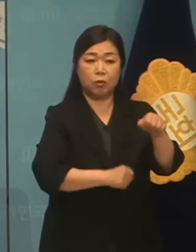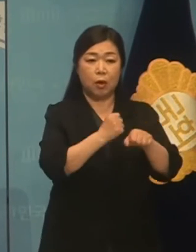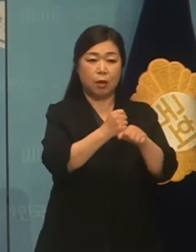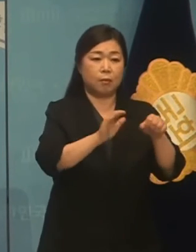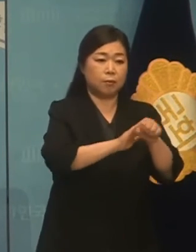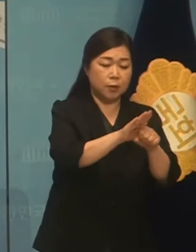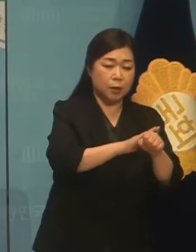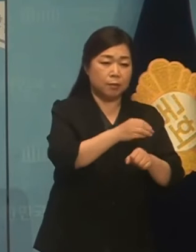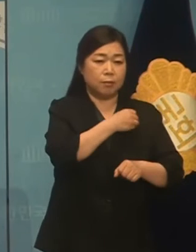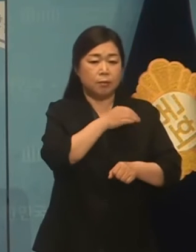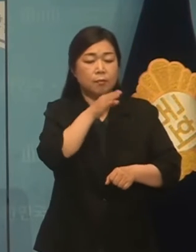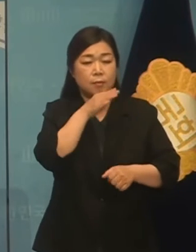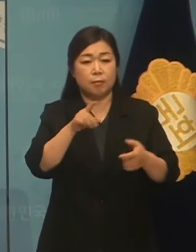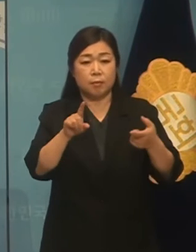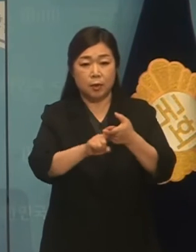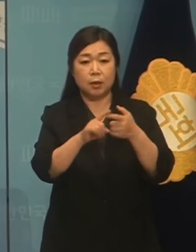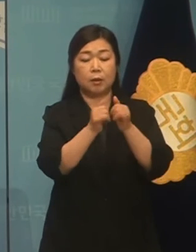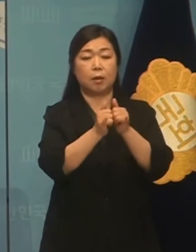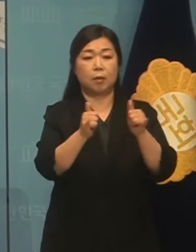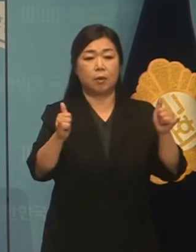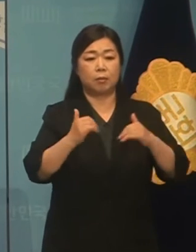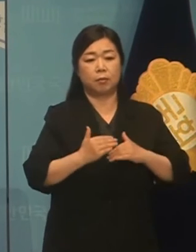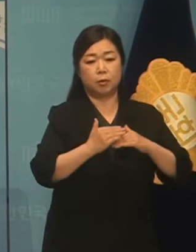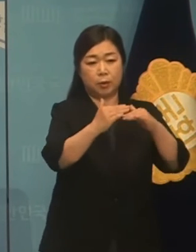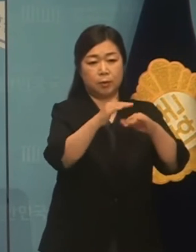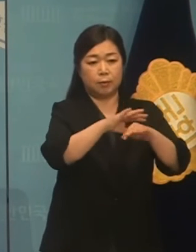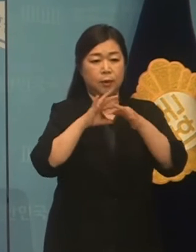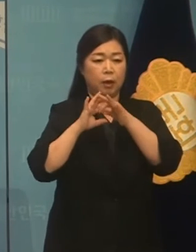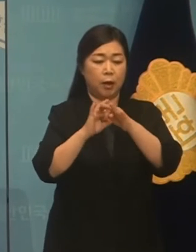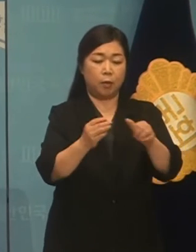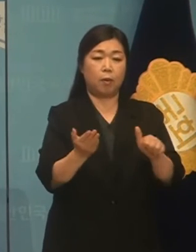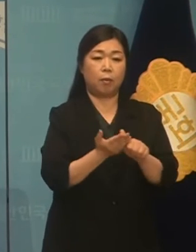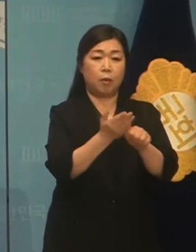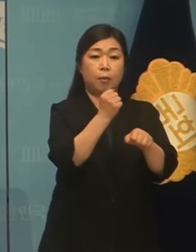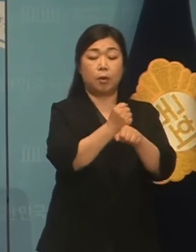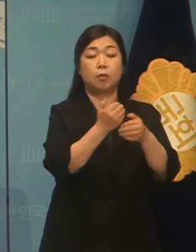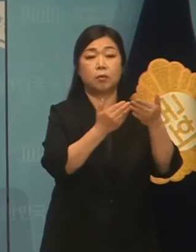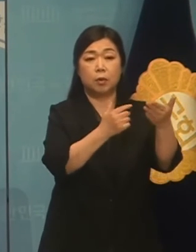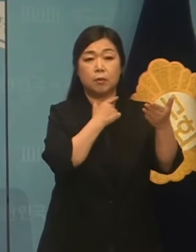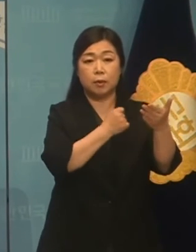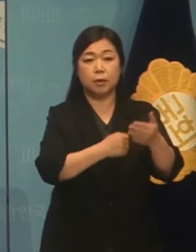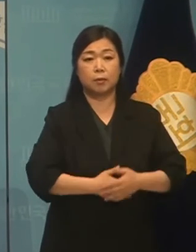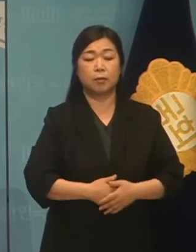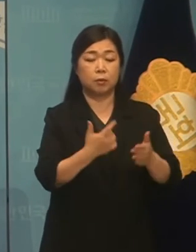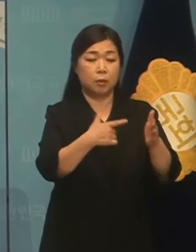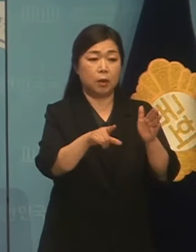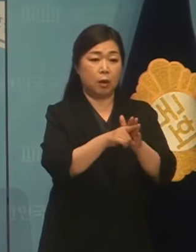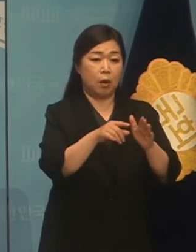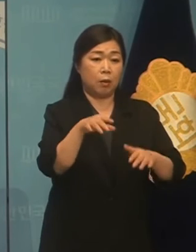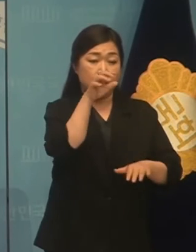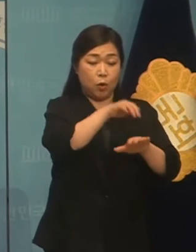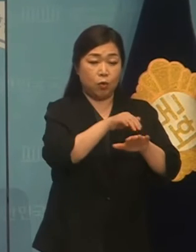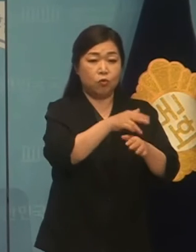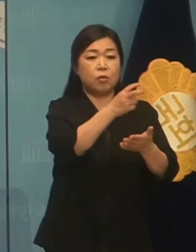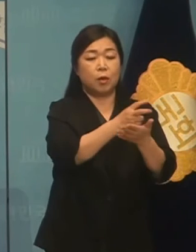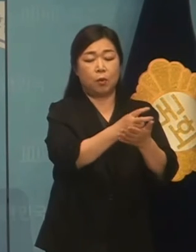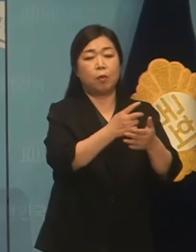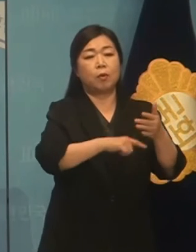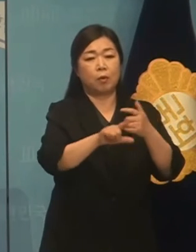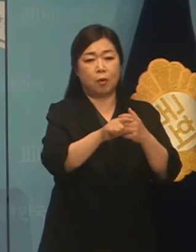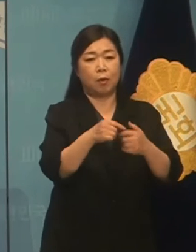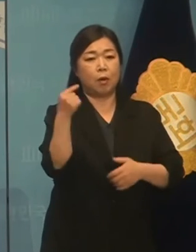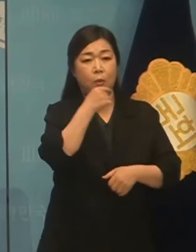애국당원, 진성당원을 체계적, 지속적으로 배출하겠습니다. 이를 위해 당원 연수제도를